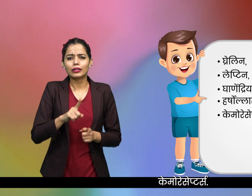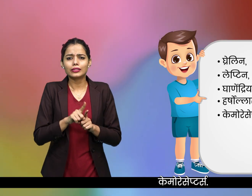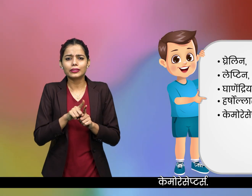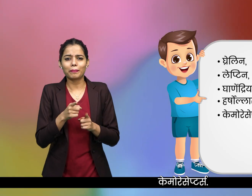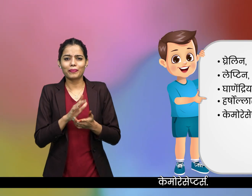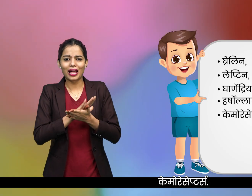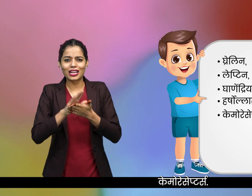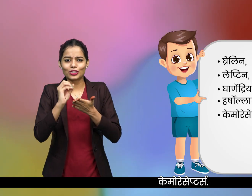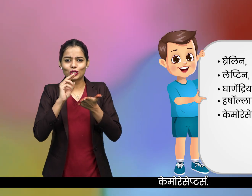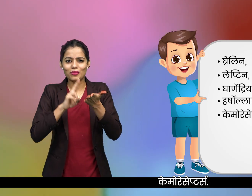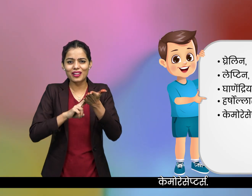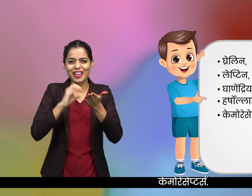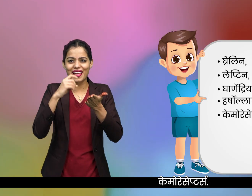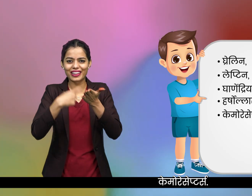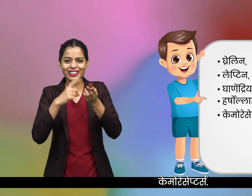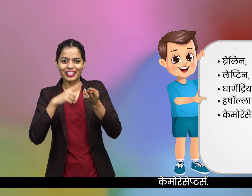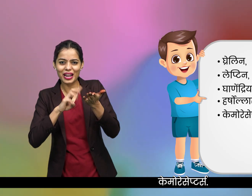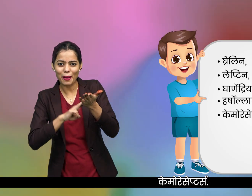केमोरेसेप्टर्स,